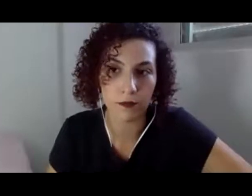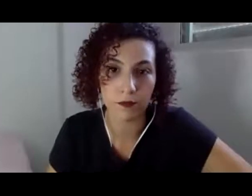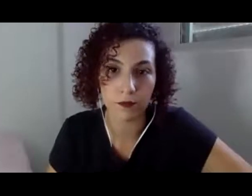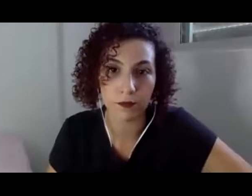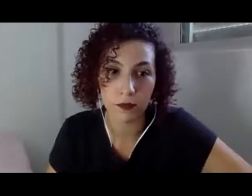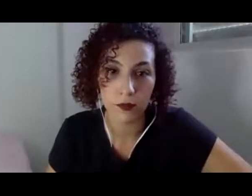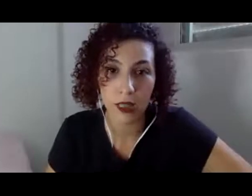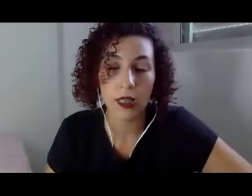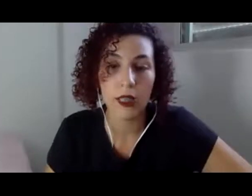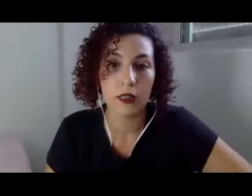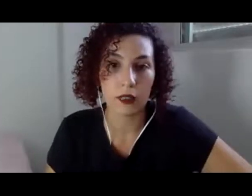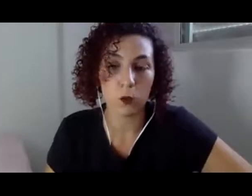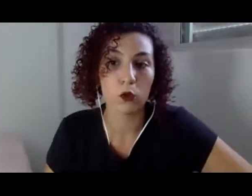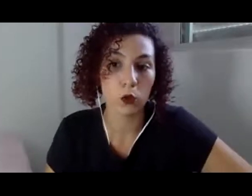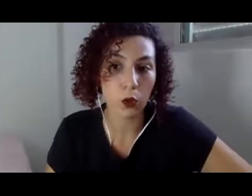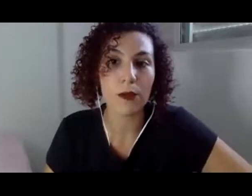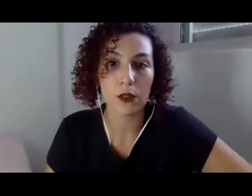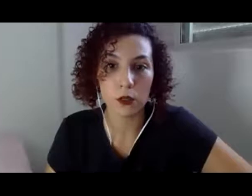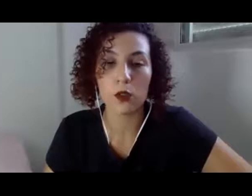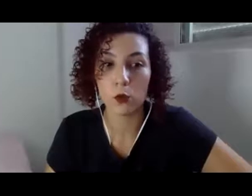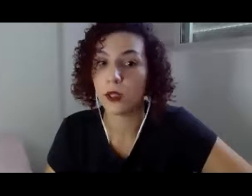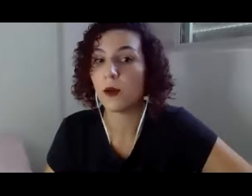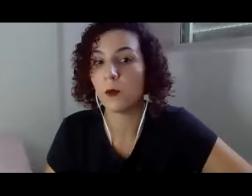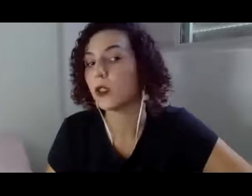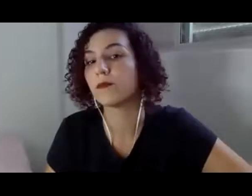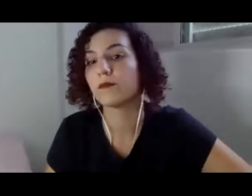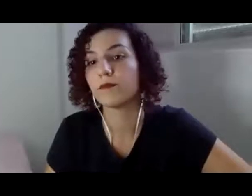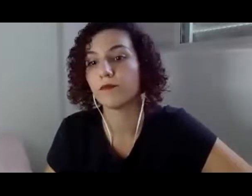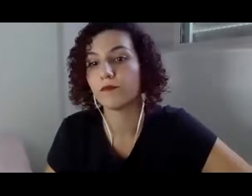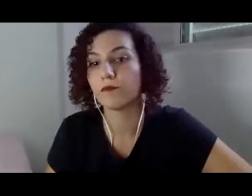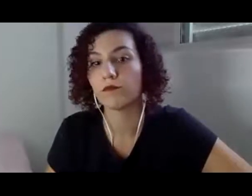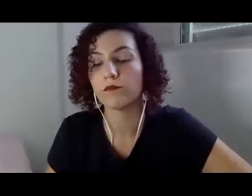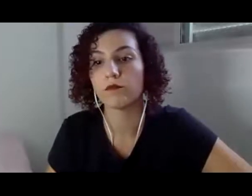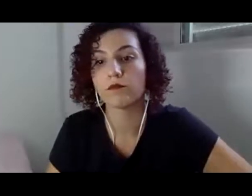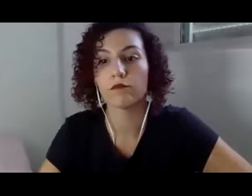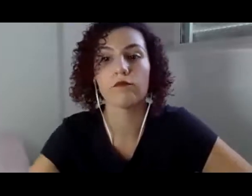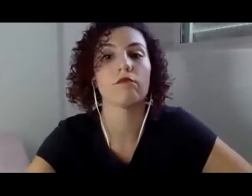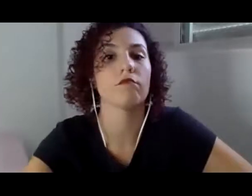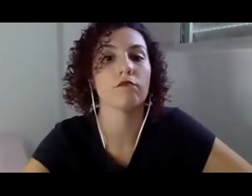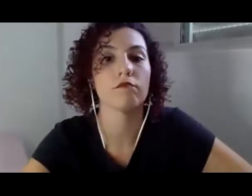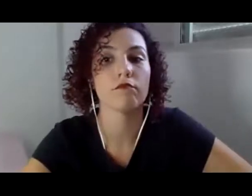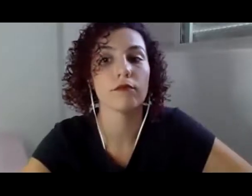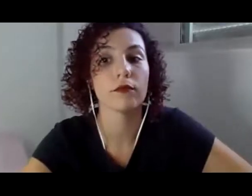diferentes. Então, toda pessoa surda é muda?